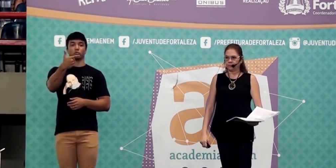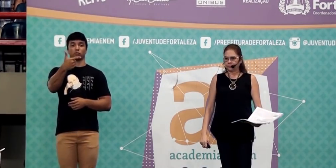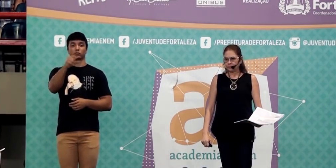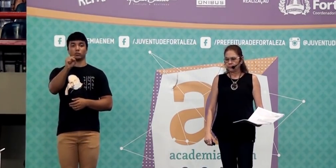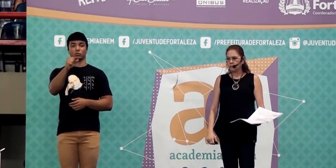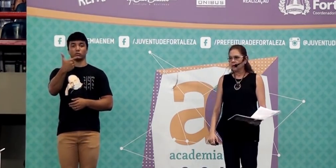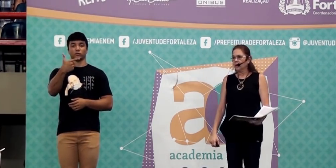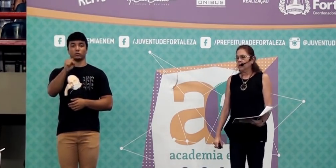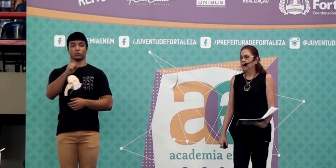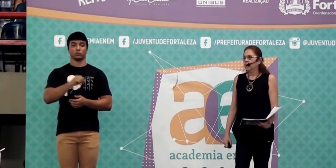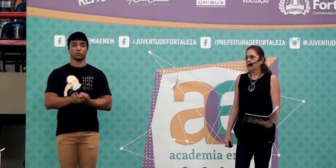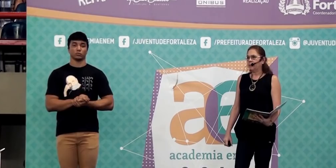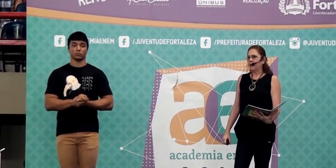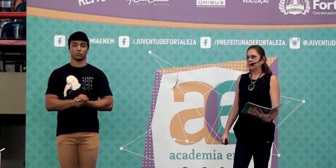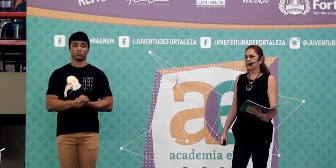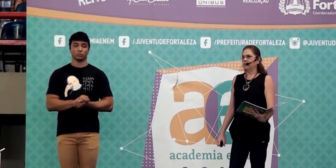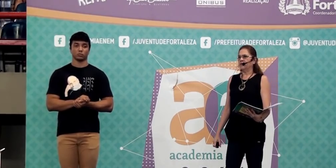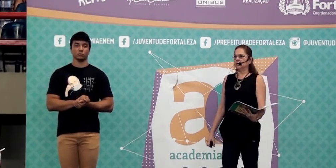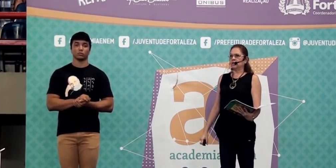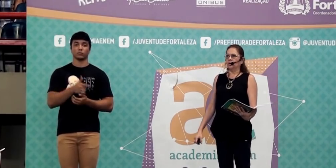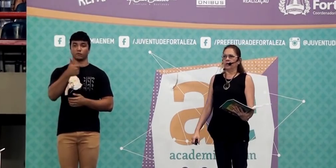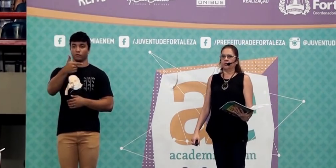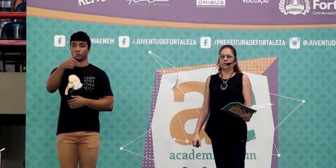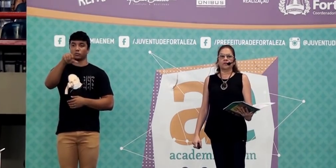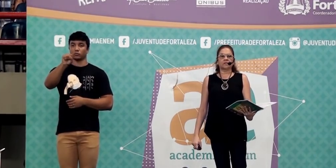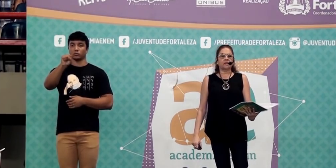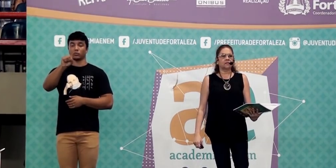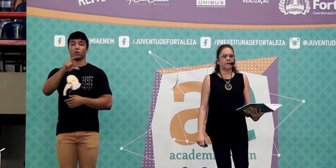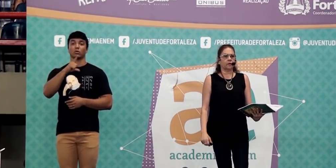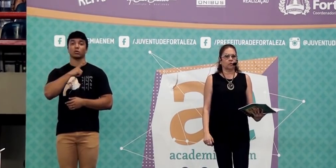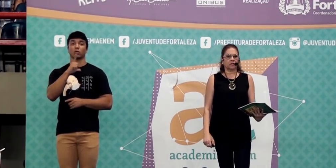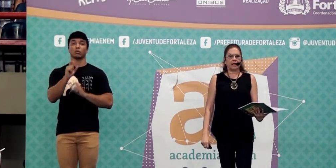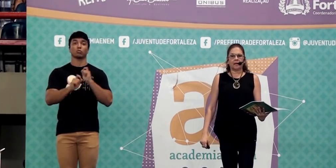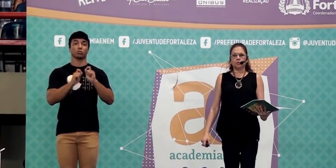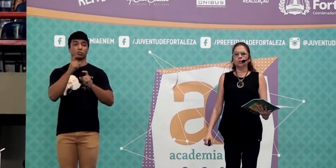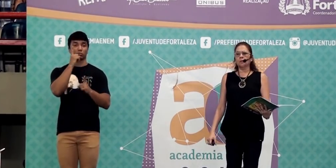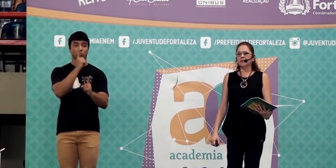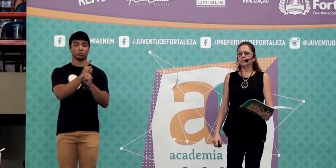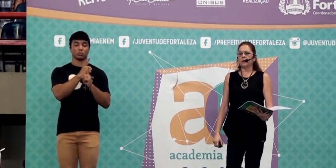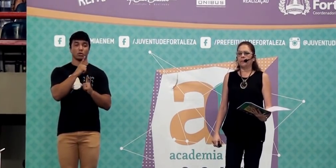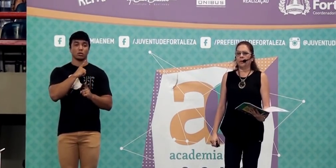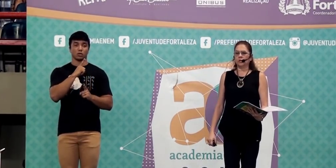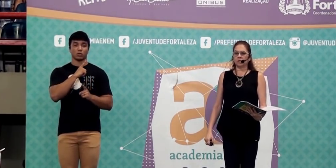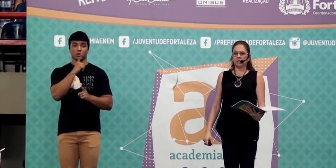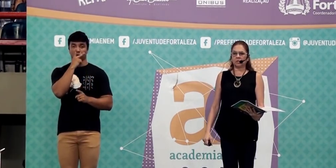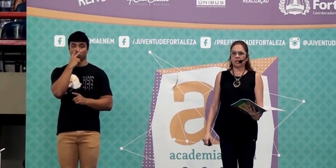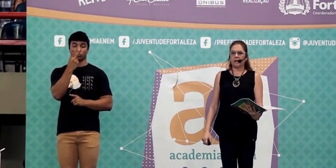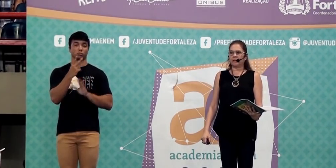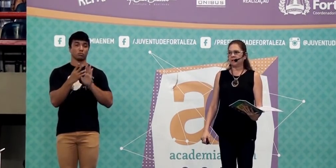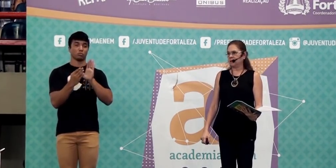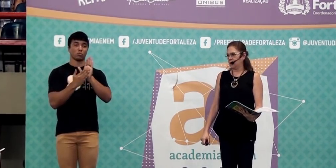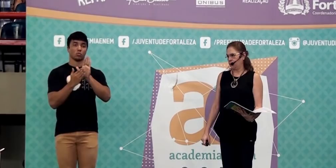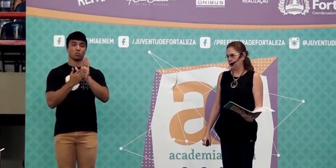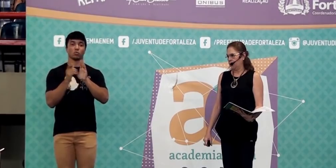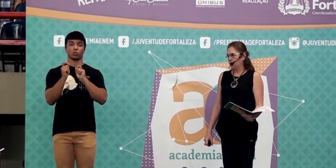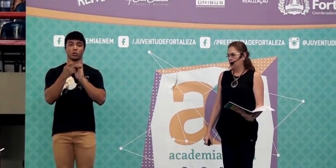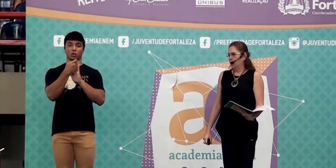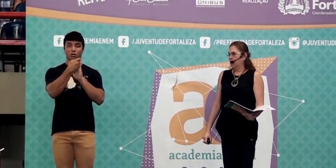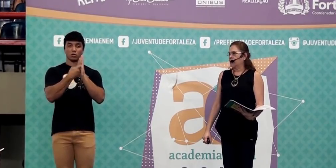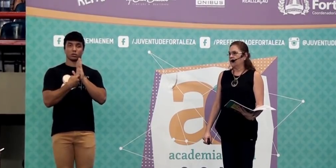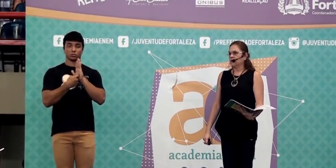28. Na página 28, vocês vão encontrar duas propostas de